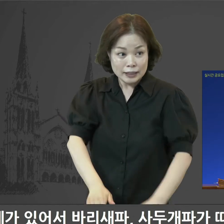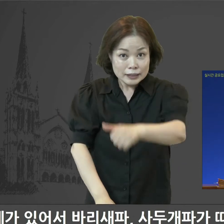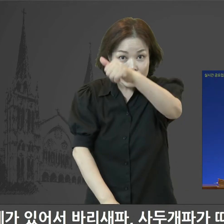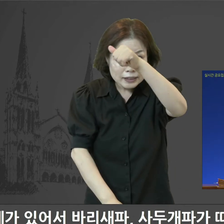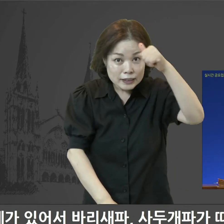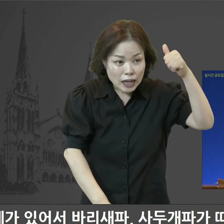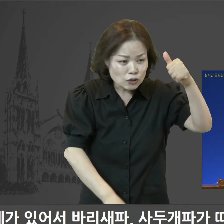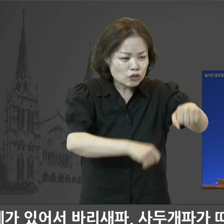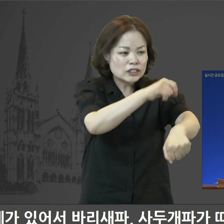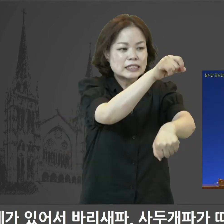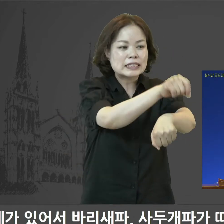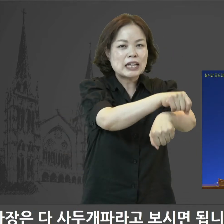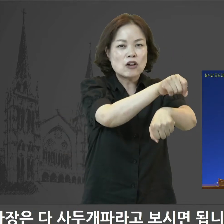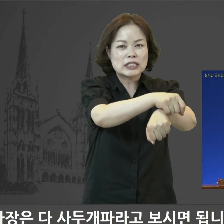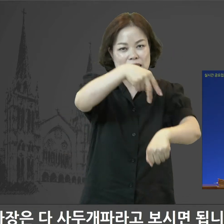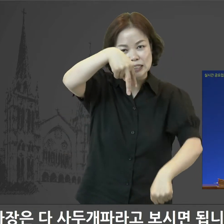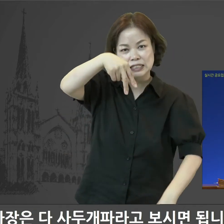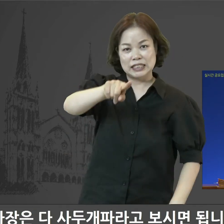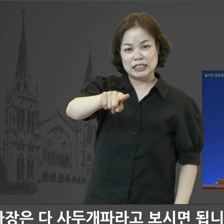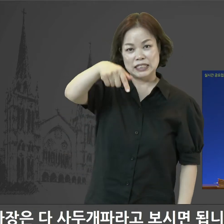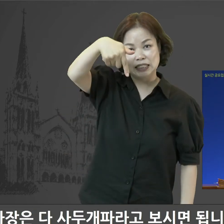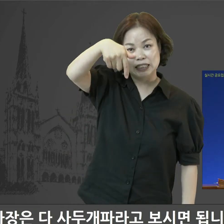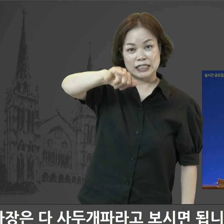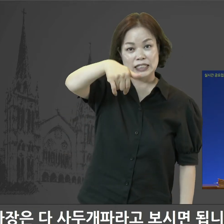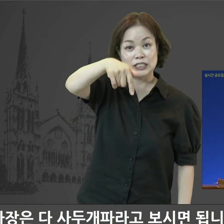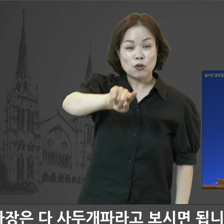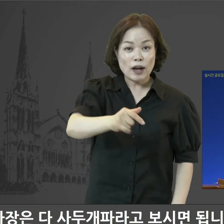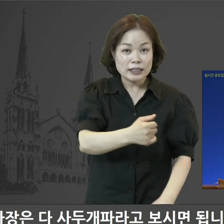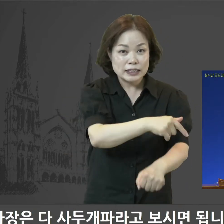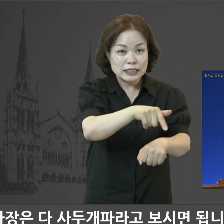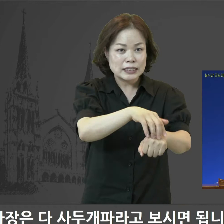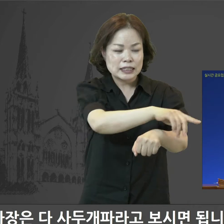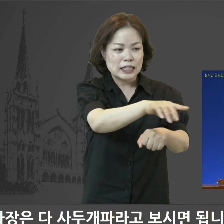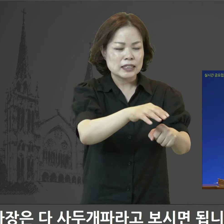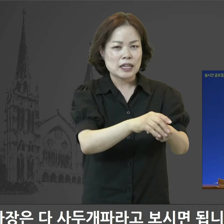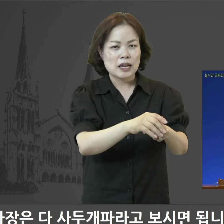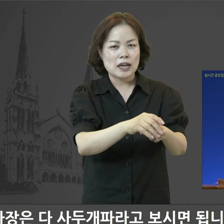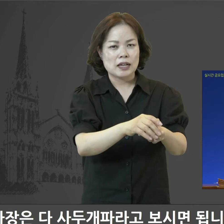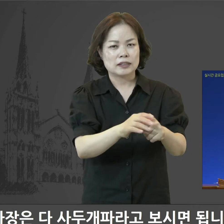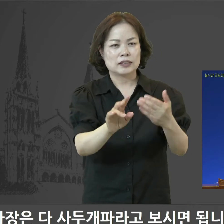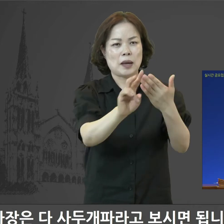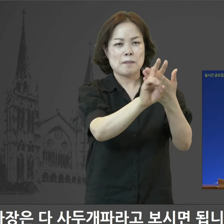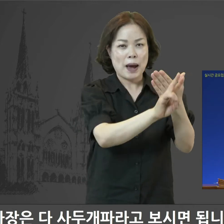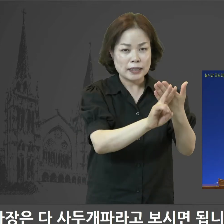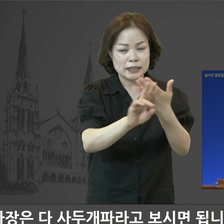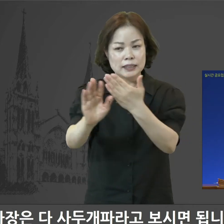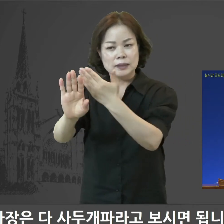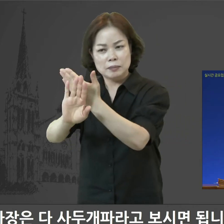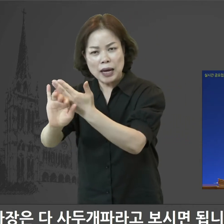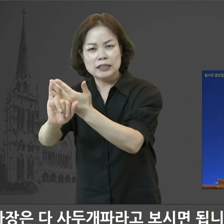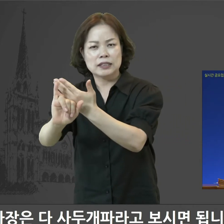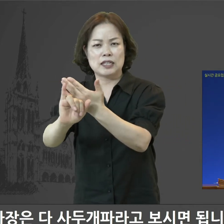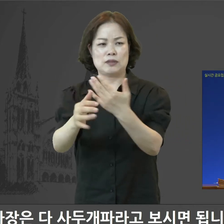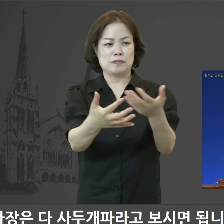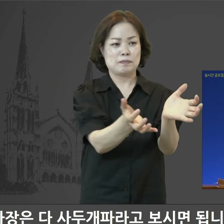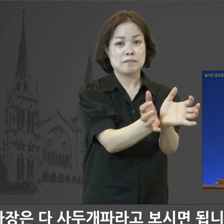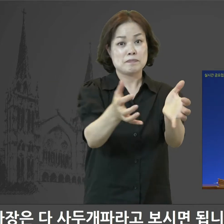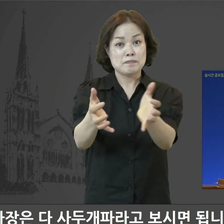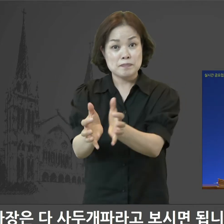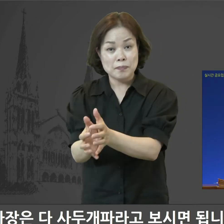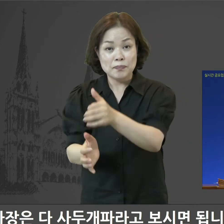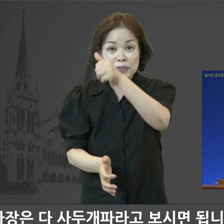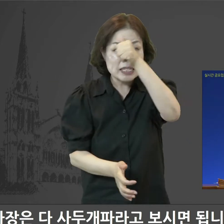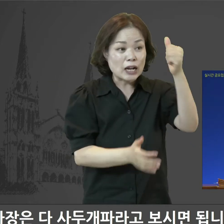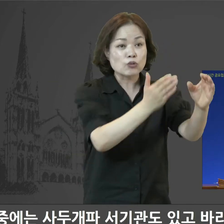장로들과 서기관들 중에는 사두개파 서기관도 있고 바리새파 서기관도 있는 겁니다.